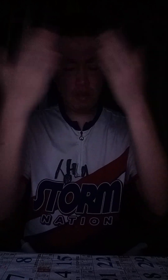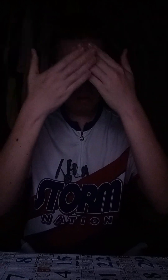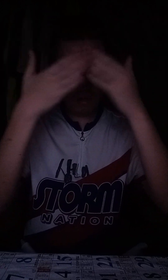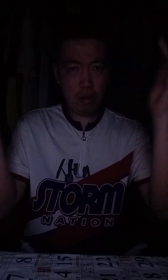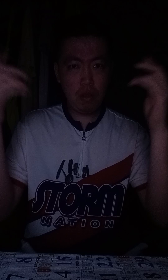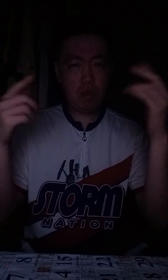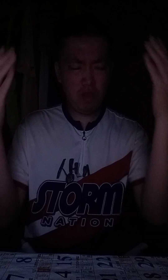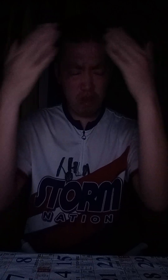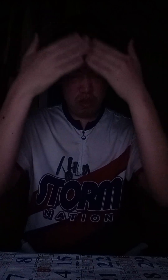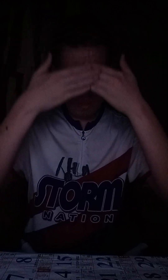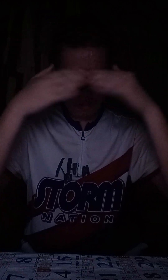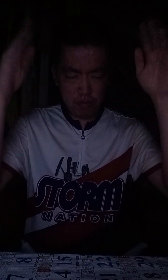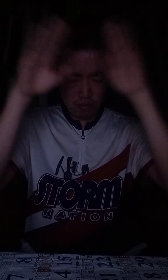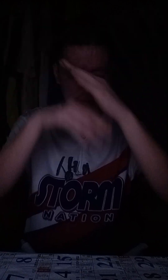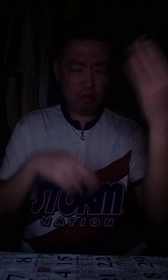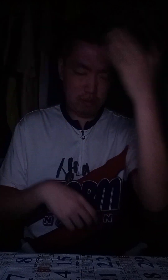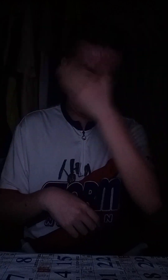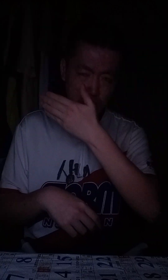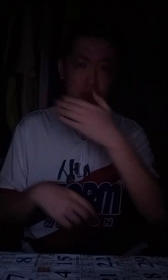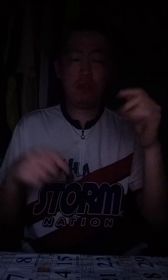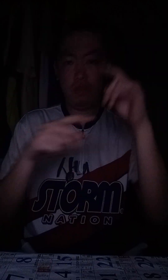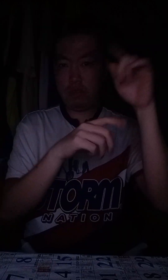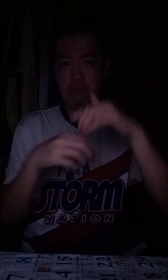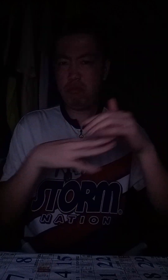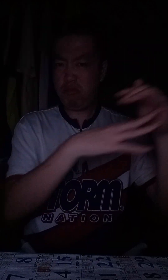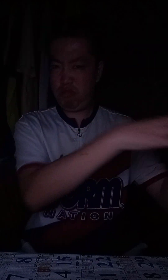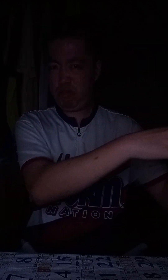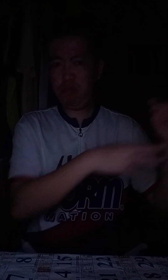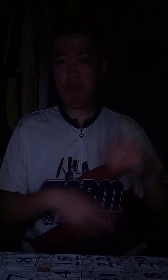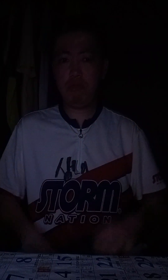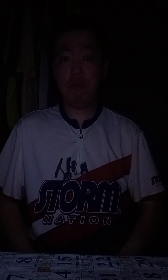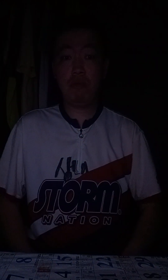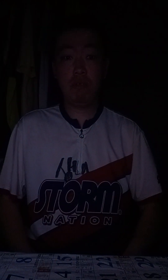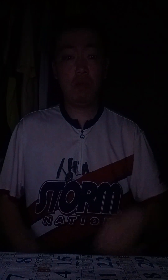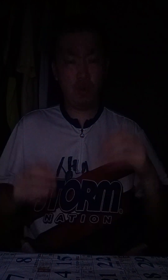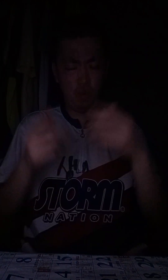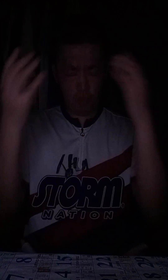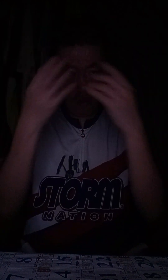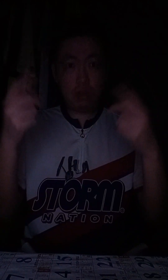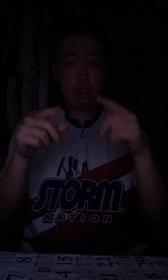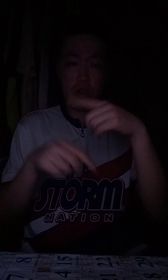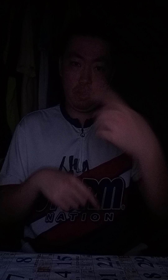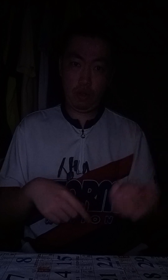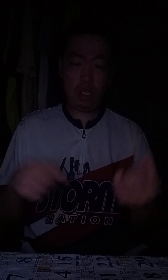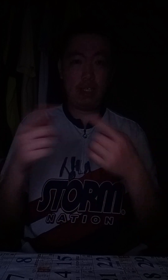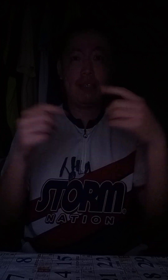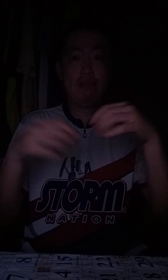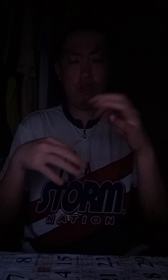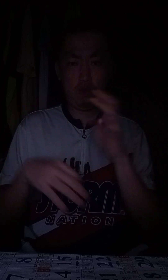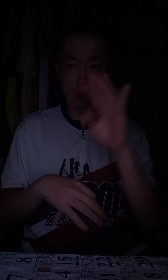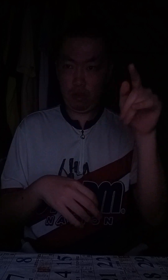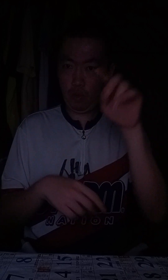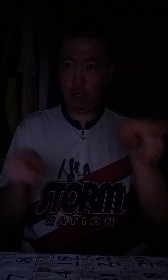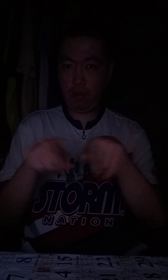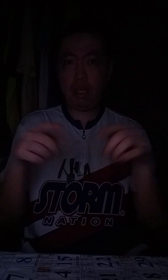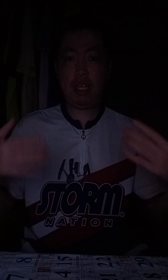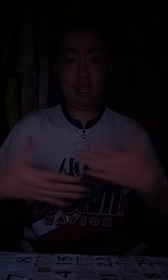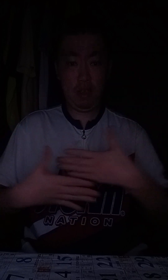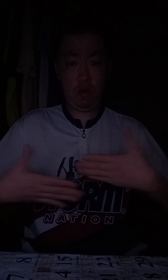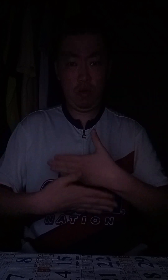거 얼굴 전체 다 씌우고 실러 갔거든요. 어둑해진 저녁에 할머니, 동생과 함께 근처 목욕탕을